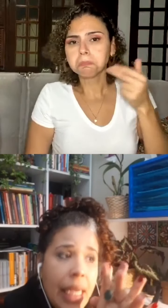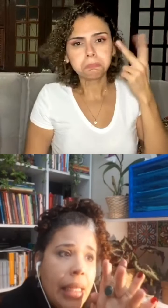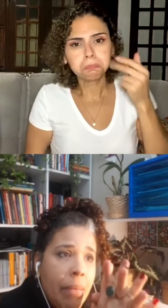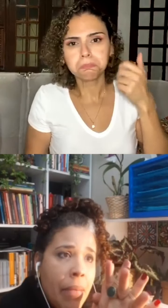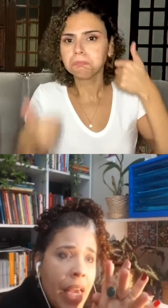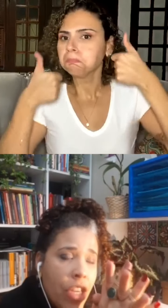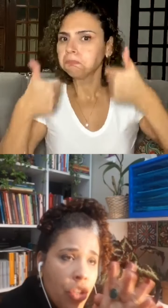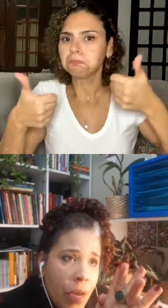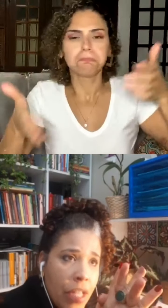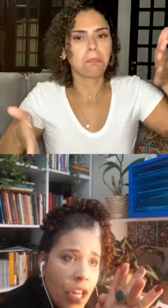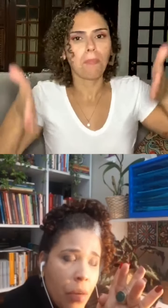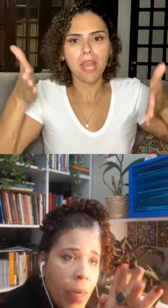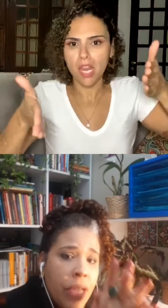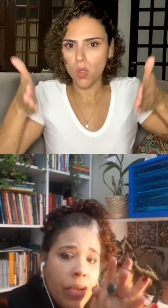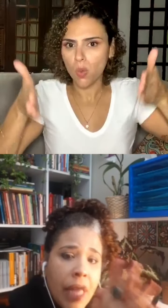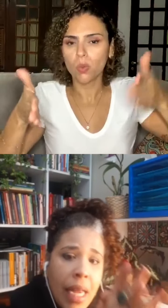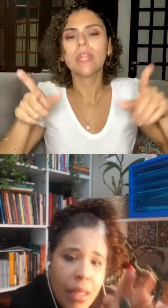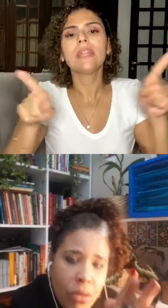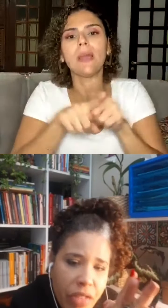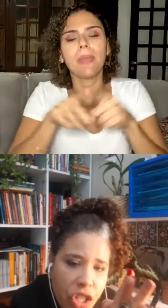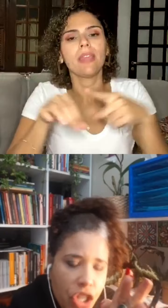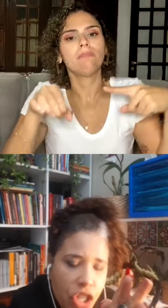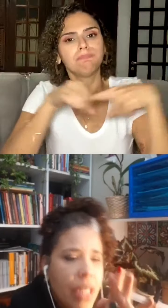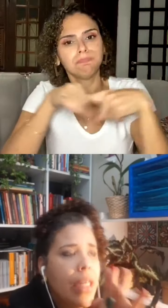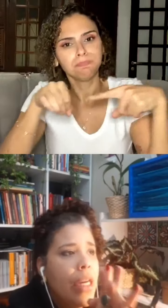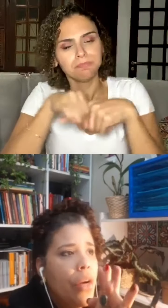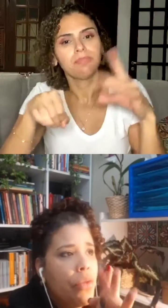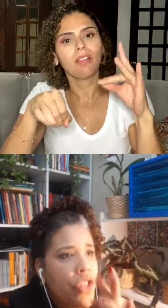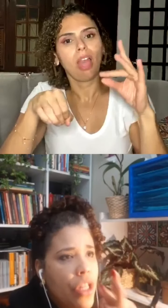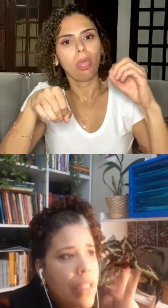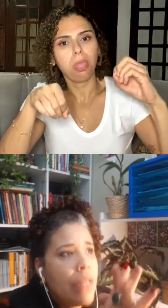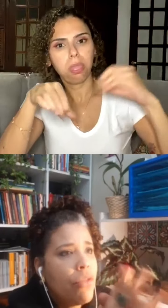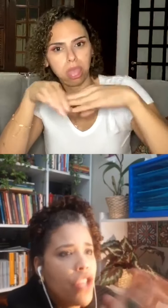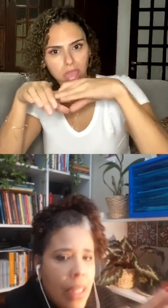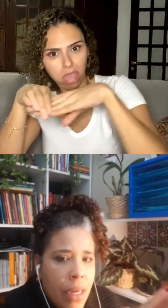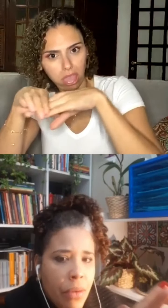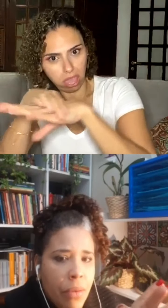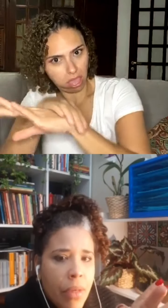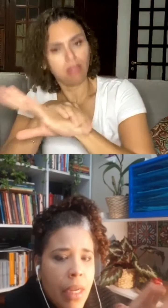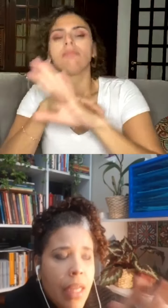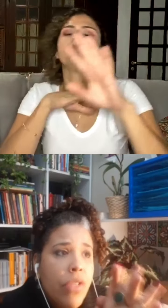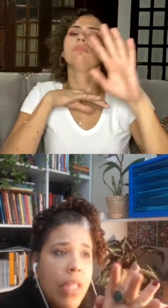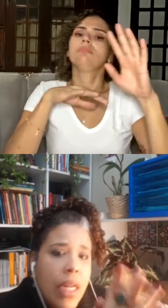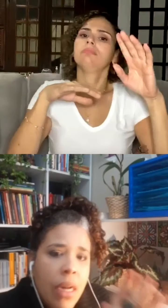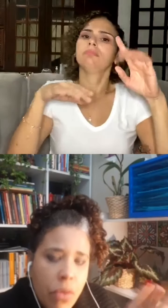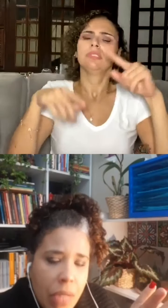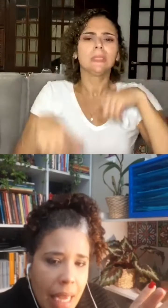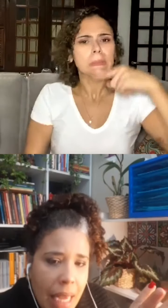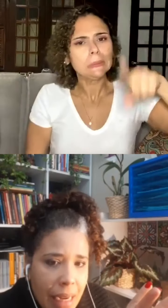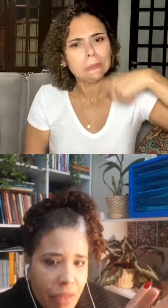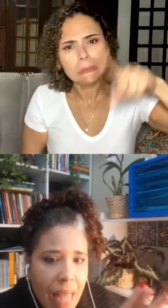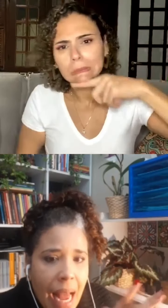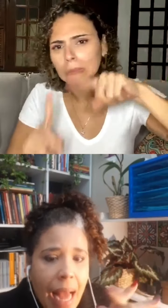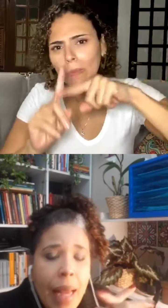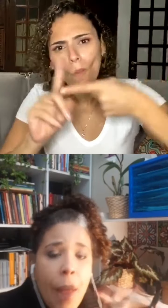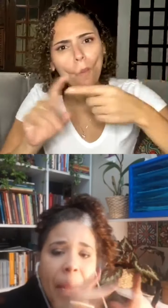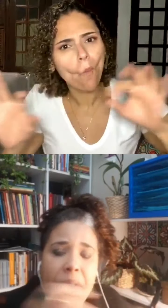e mesmo ejaculando dentro da vagina, um dia sim, um dia não, e você não consegue